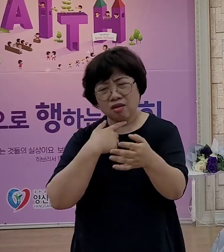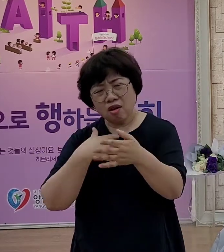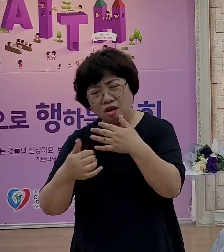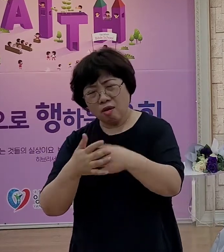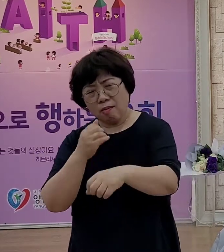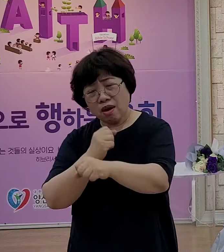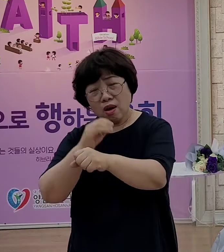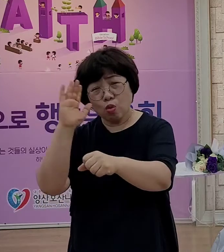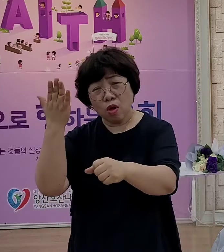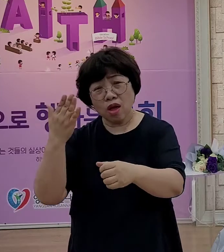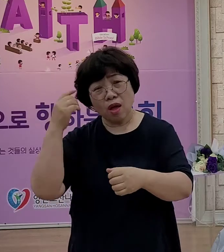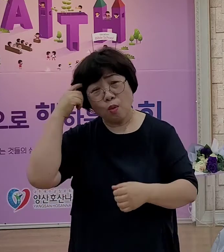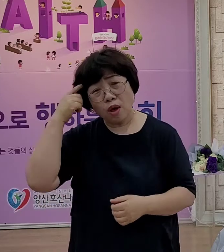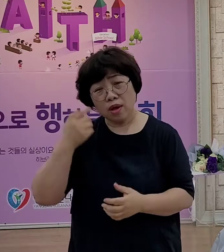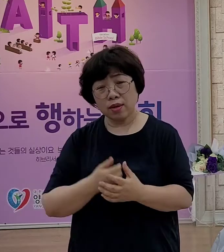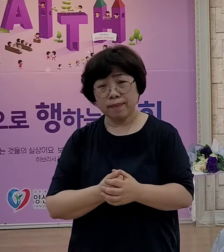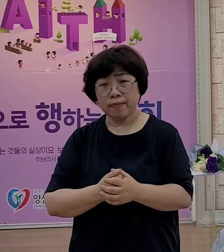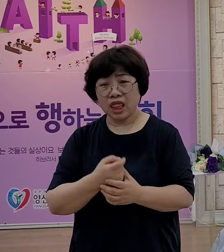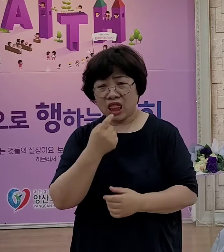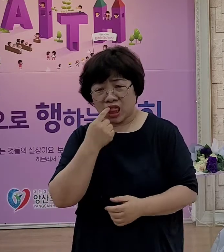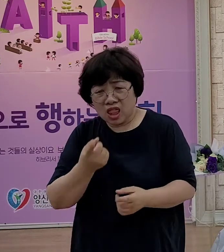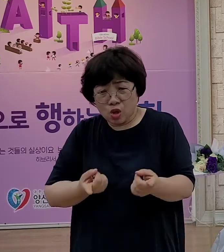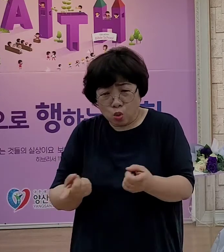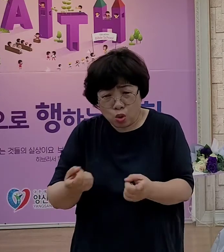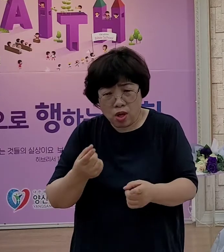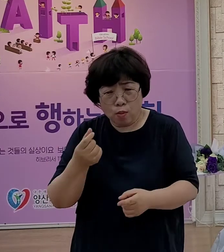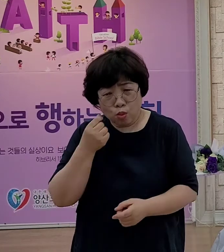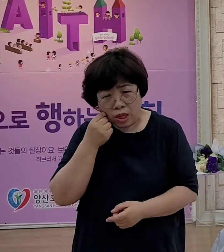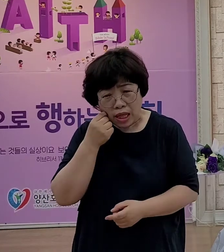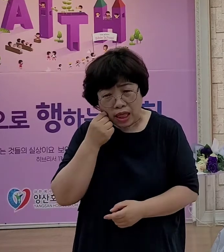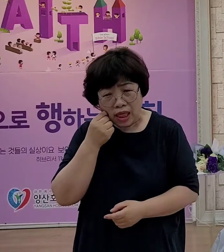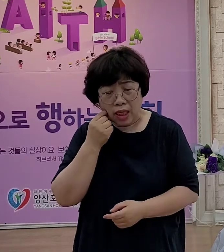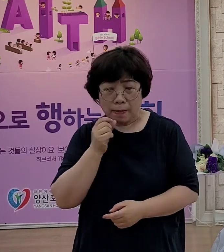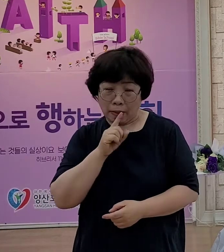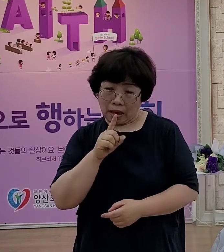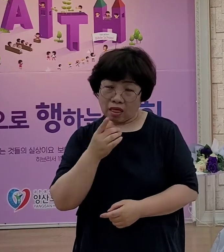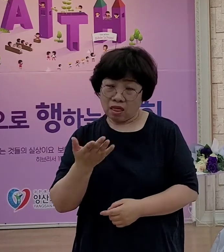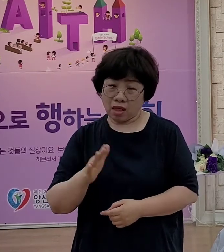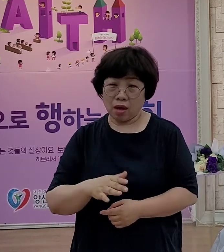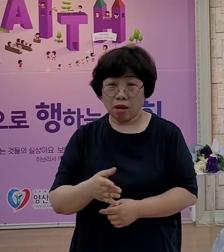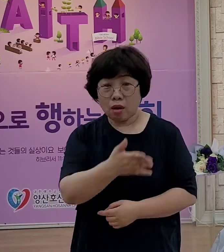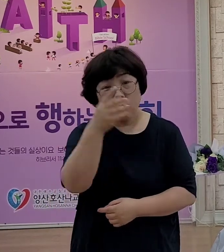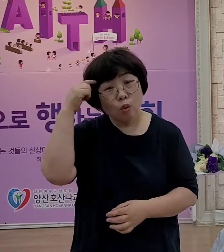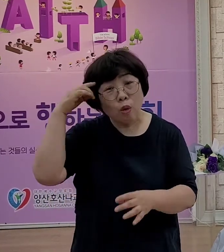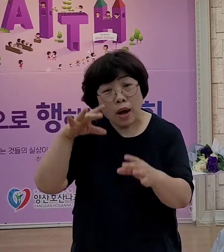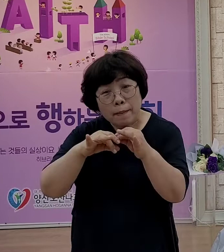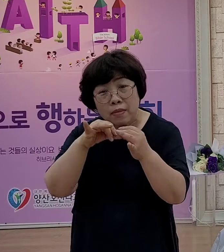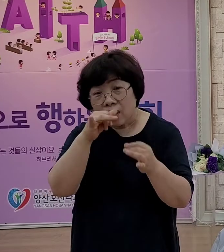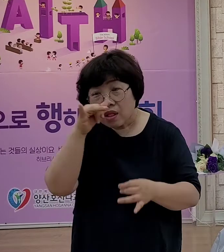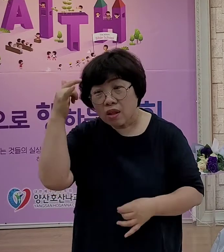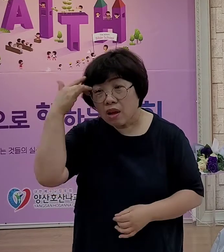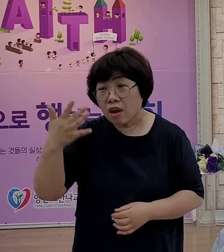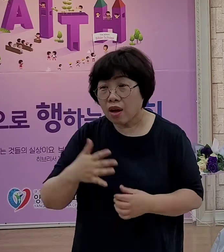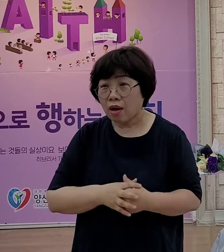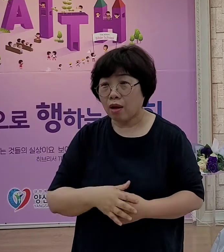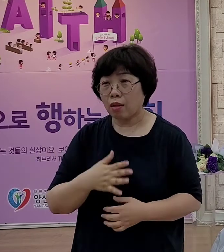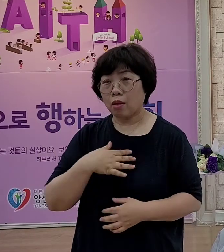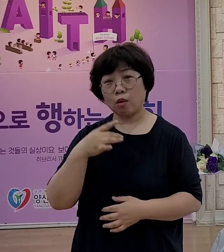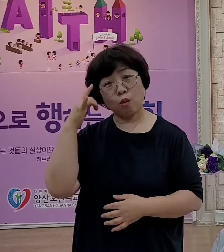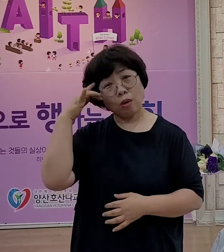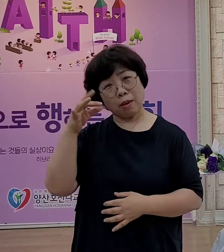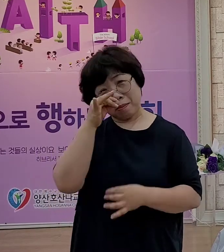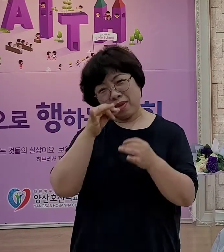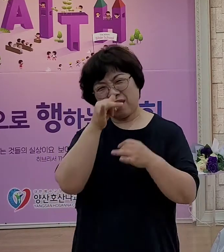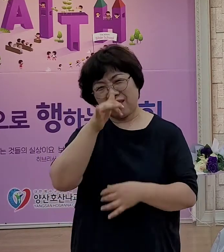체험하고 삽니까? 이 혀를 길들일 사람이 없다 했는데, 여러분 동의하십니까? 정말 우리가 이 혀 때문에 얼마나